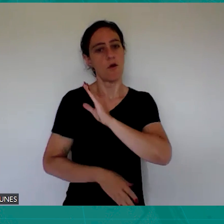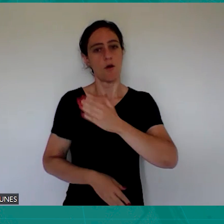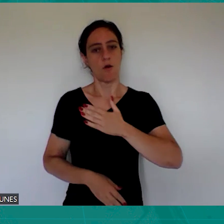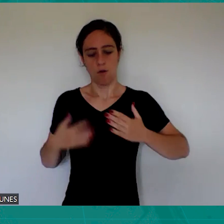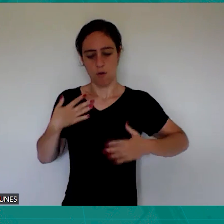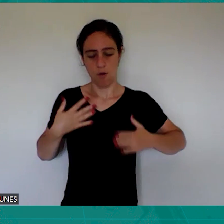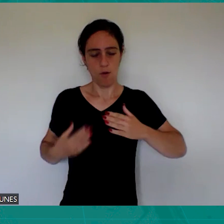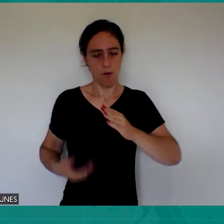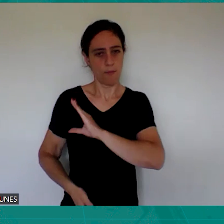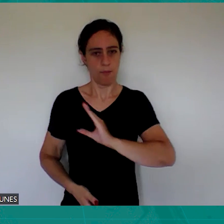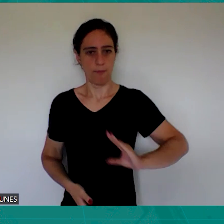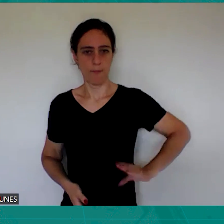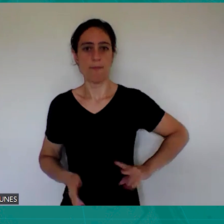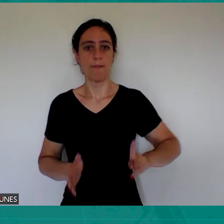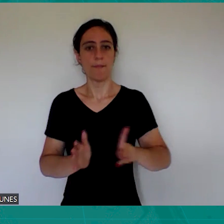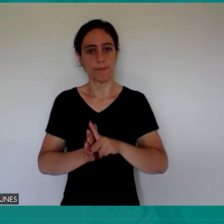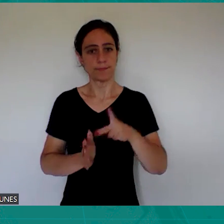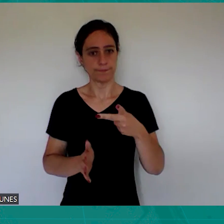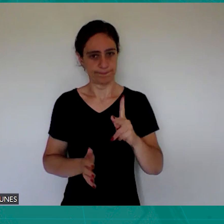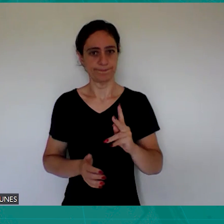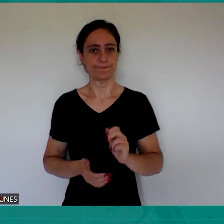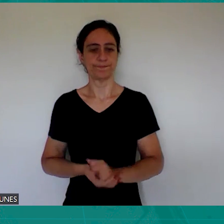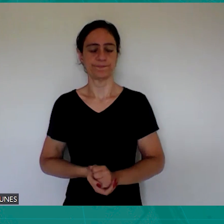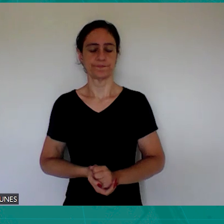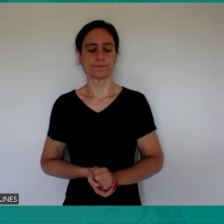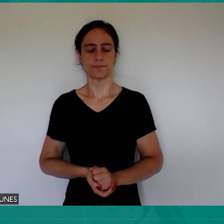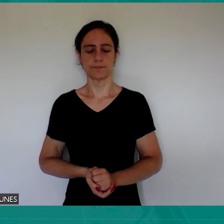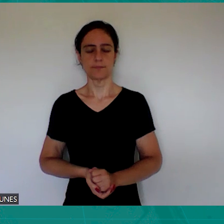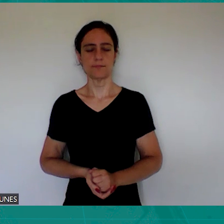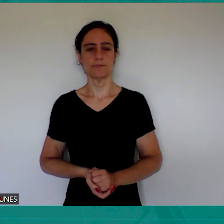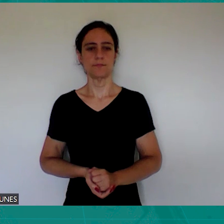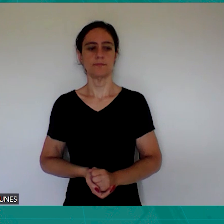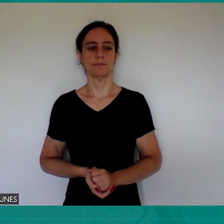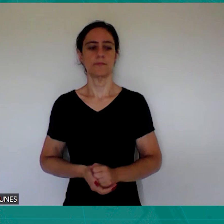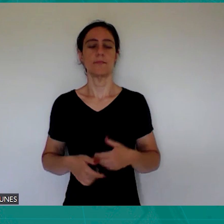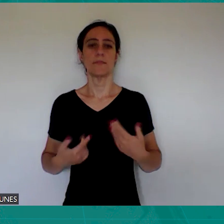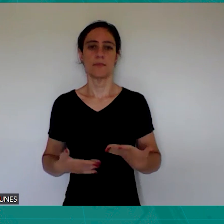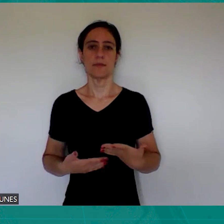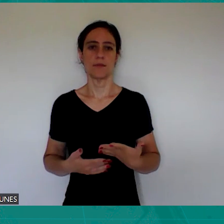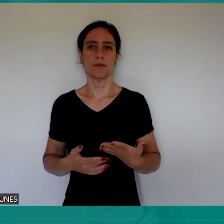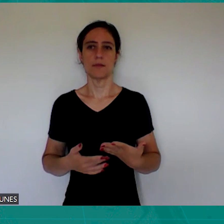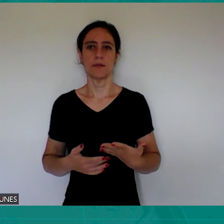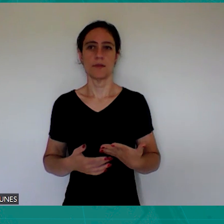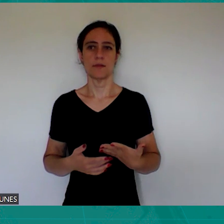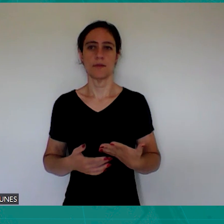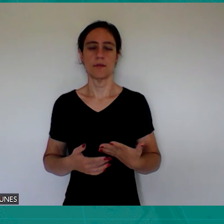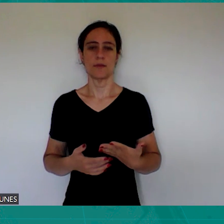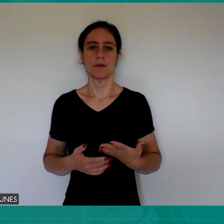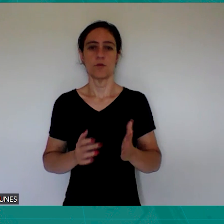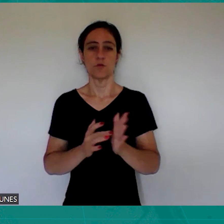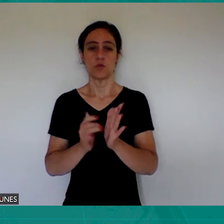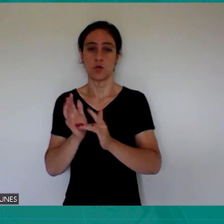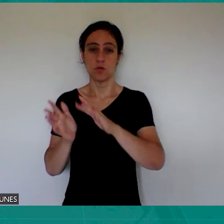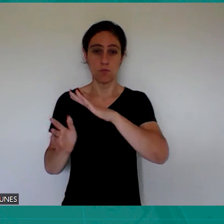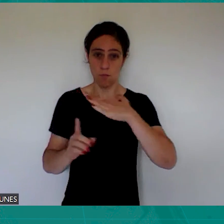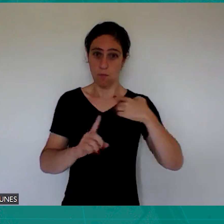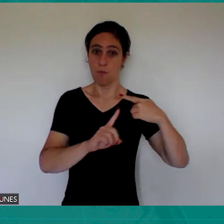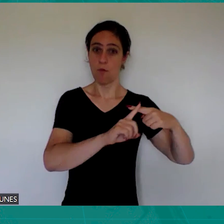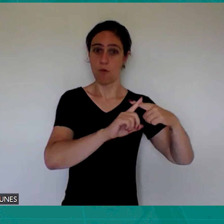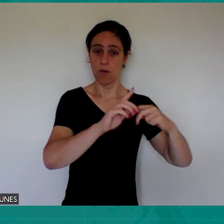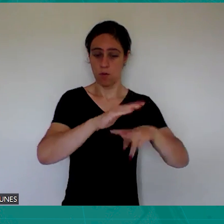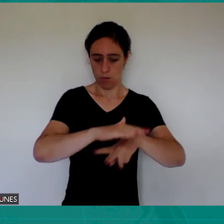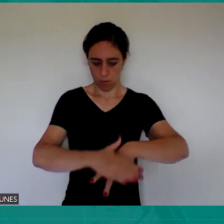tá? Então, a ida do Senhor é a sua morte, a volta do Senhor é a sua